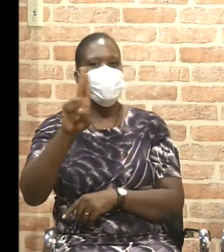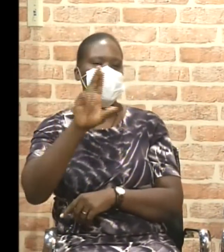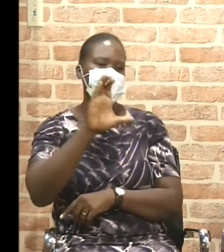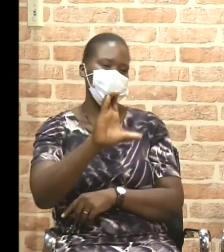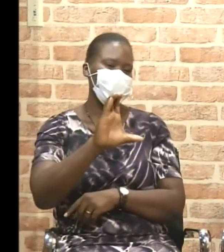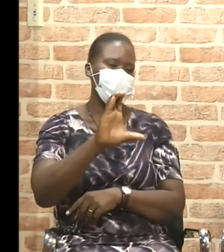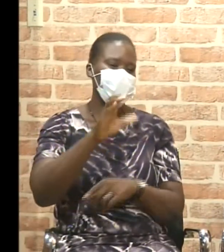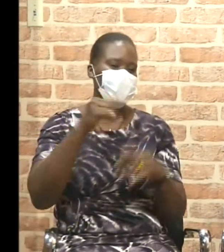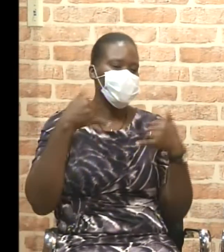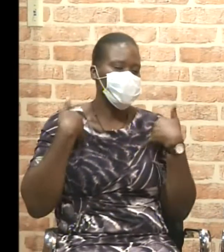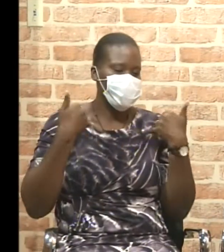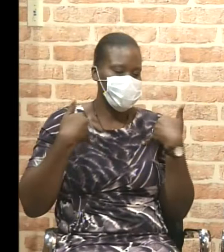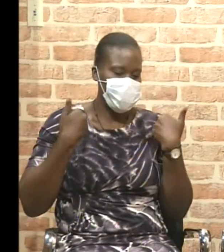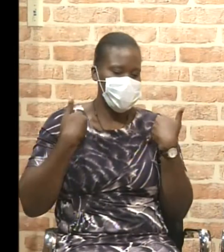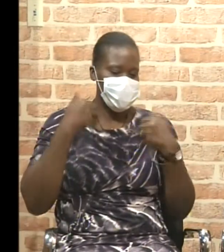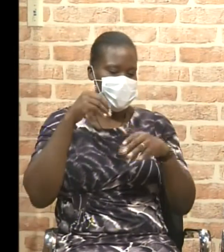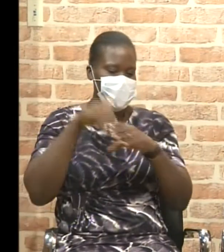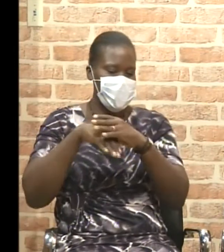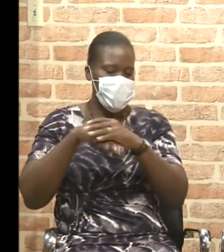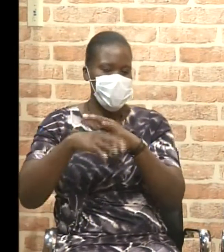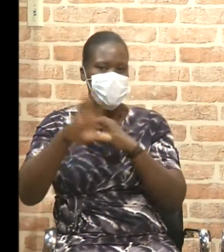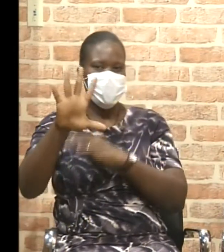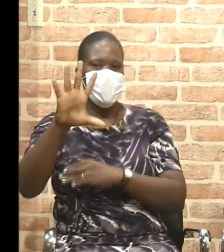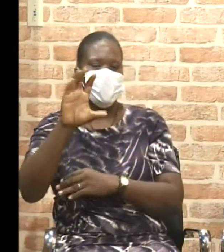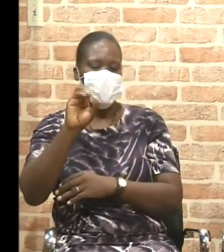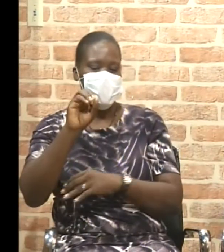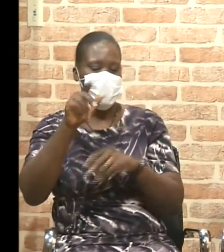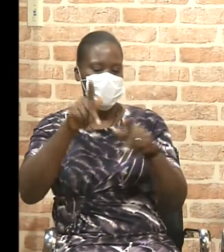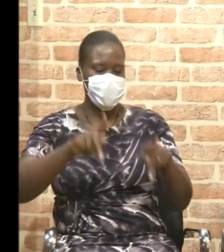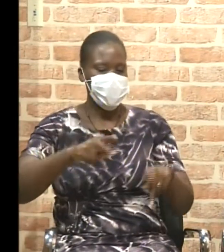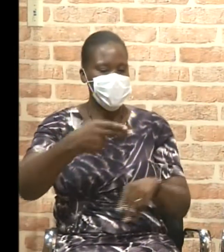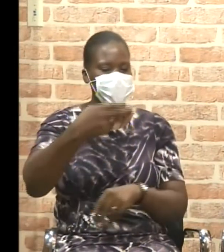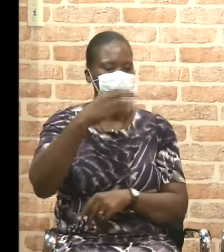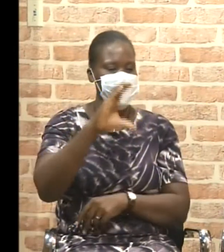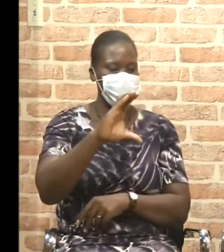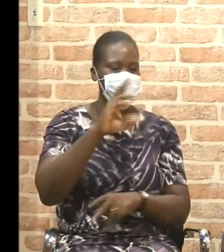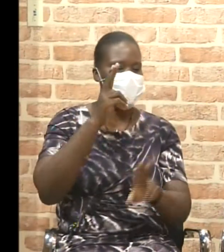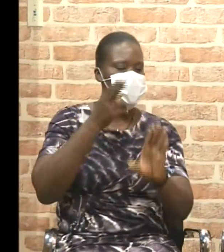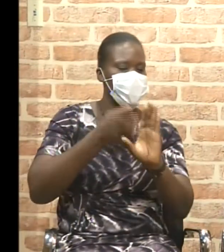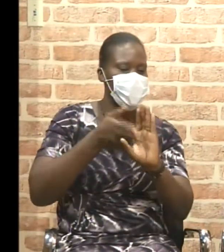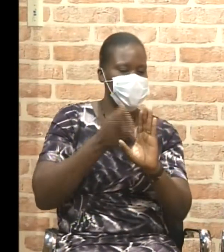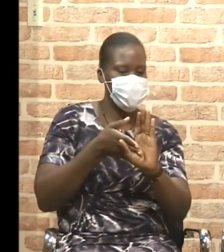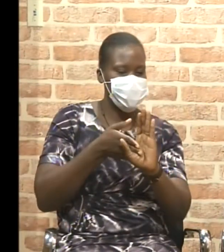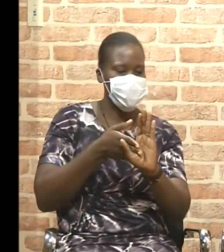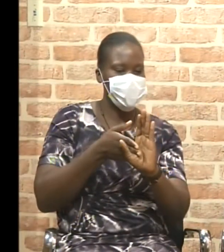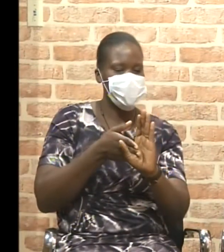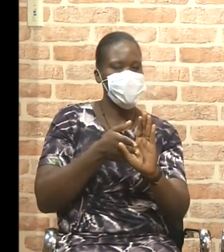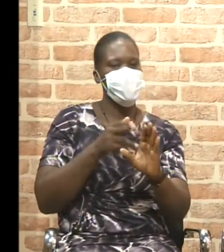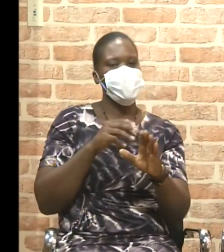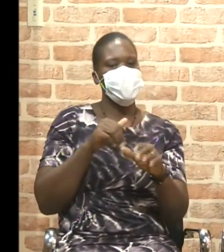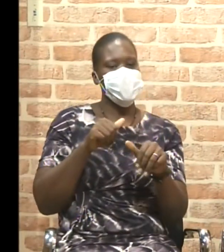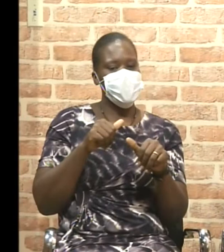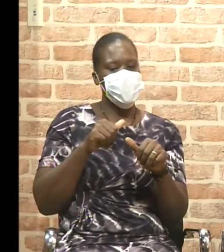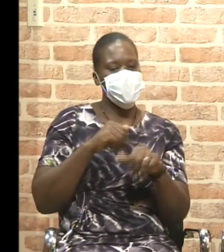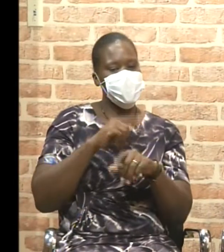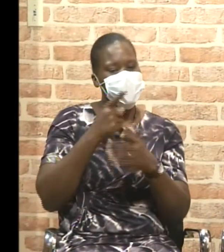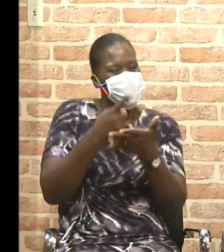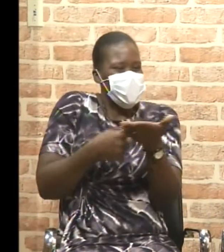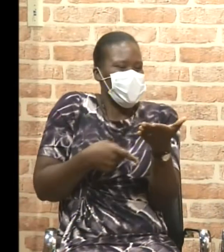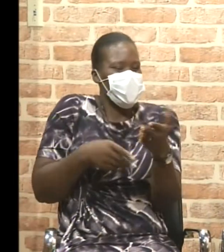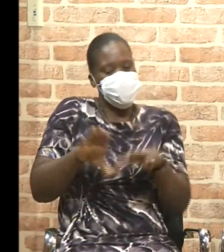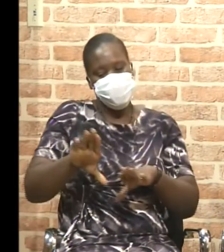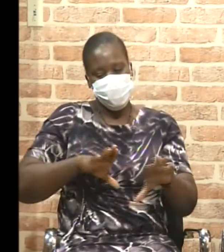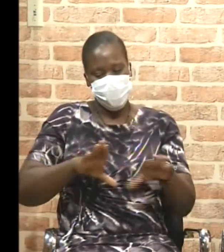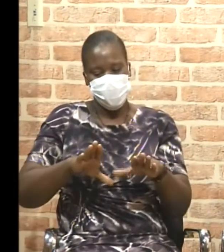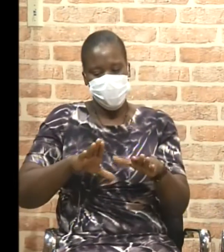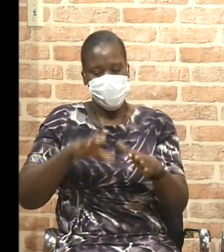qui sont handicapés qui ont participé dans la période là dans le concours à tout. Mais maintenant, tout ça, nous-mêmes, démarche pas nous, c'est assurer